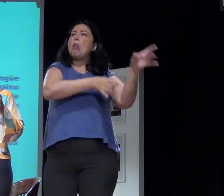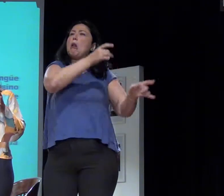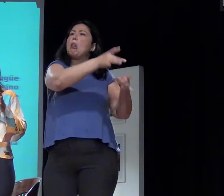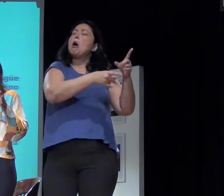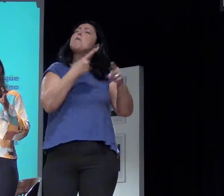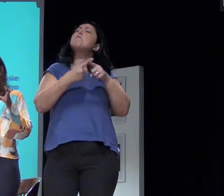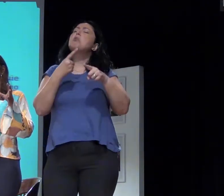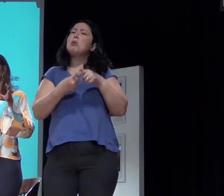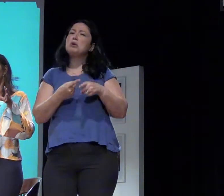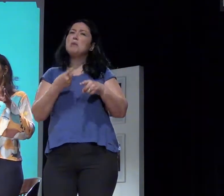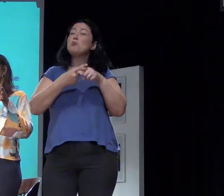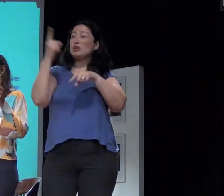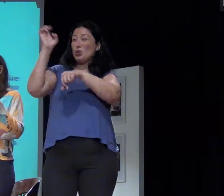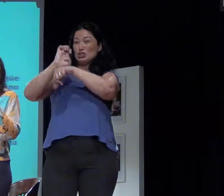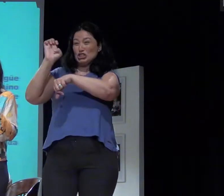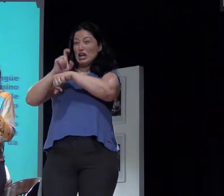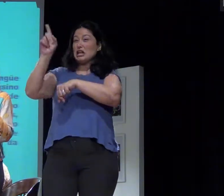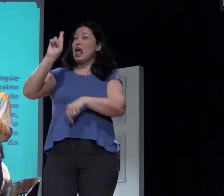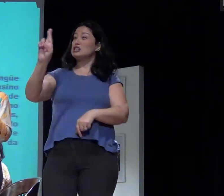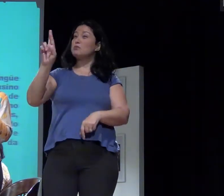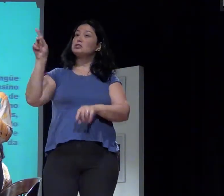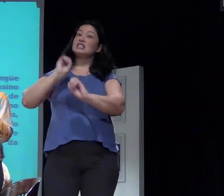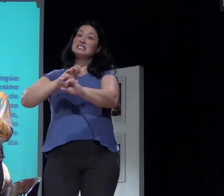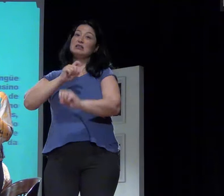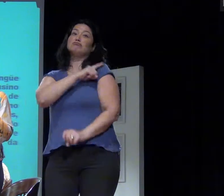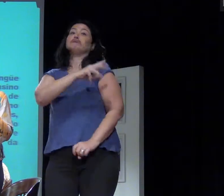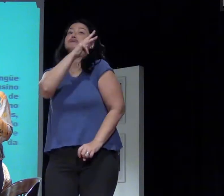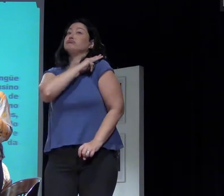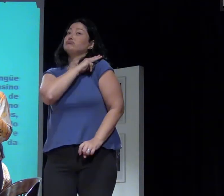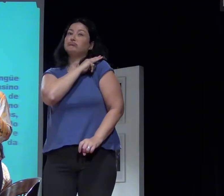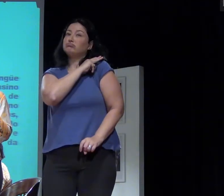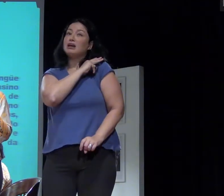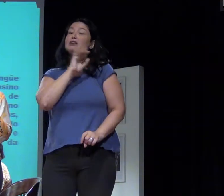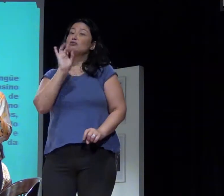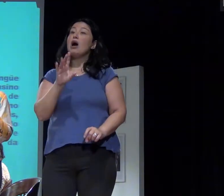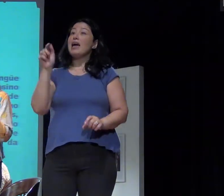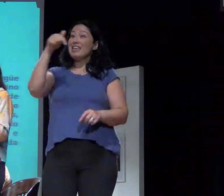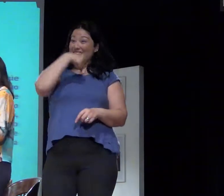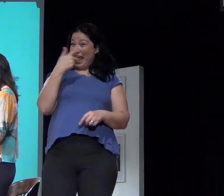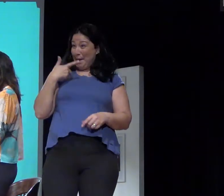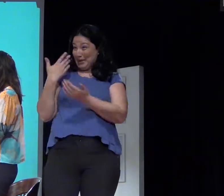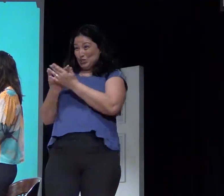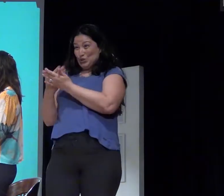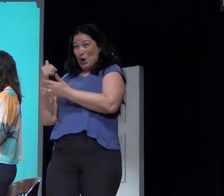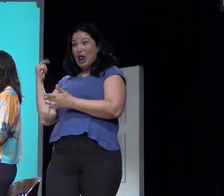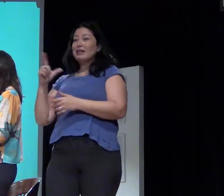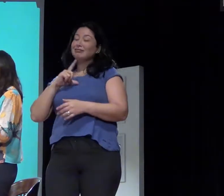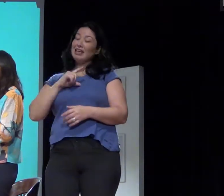quê? Porque o Estado ele é responsável pelo ensino médio. A nossa escola, a gente ainda